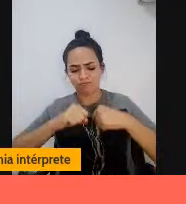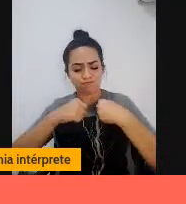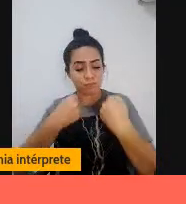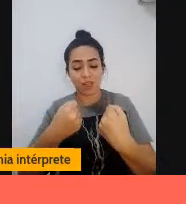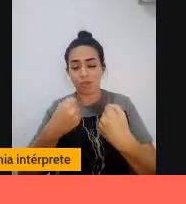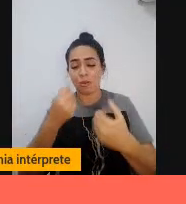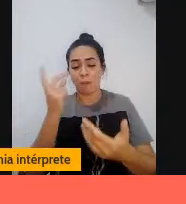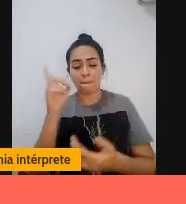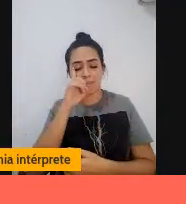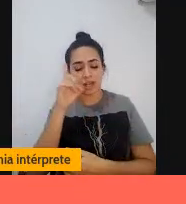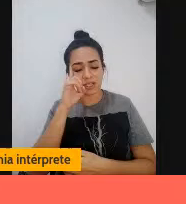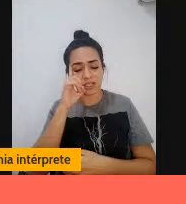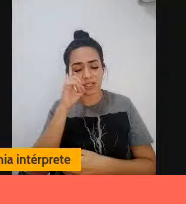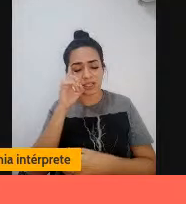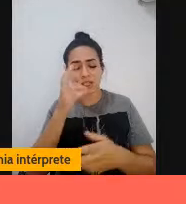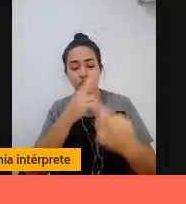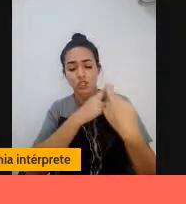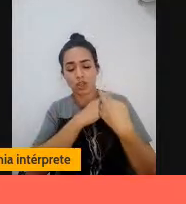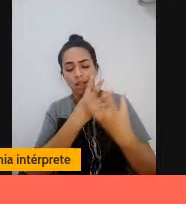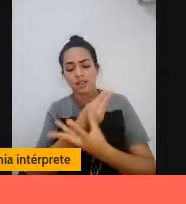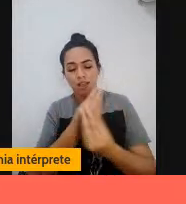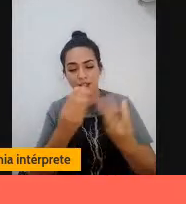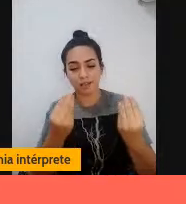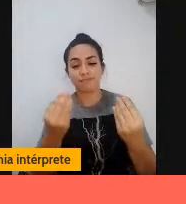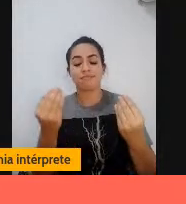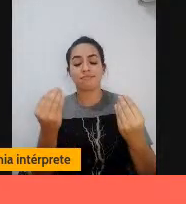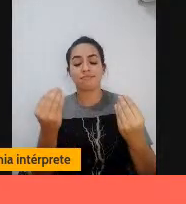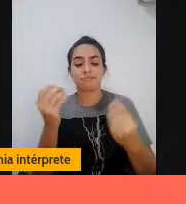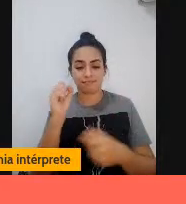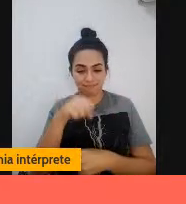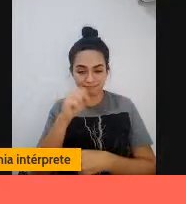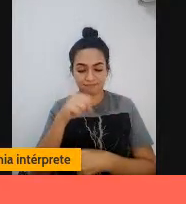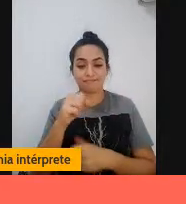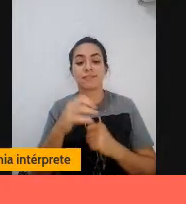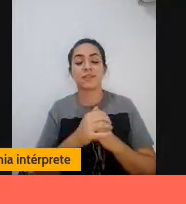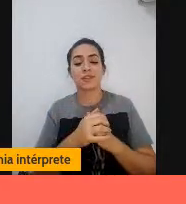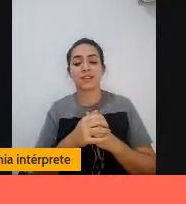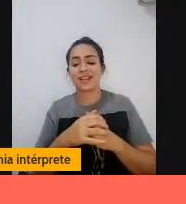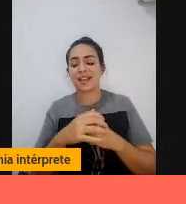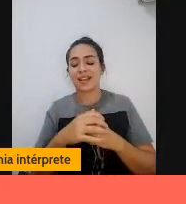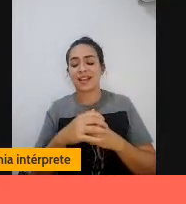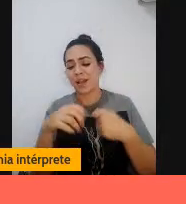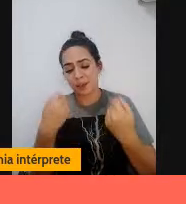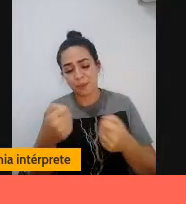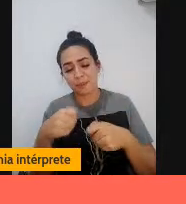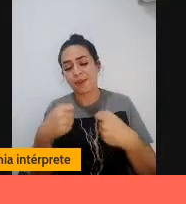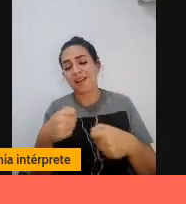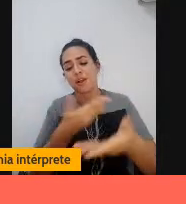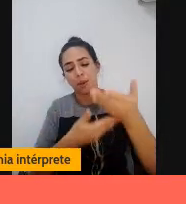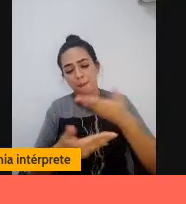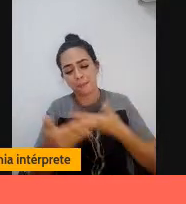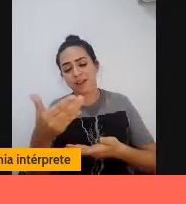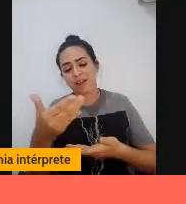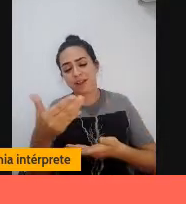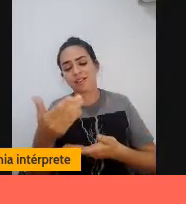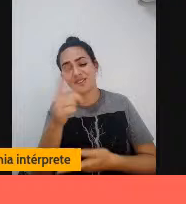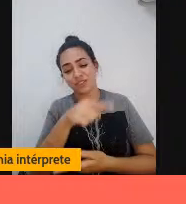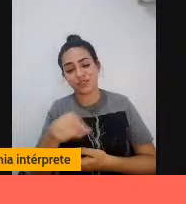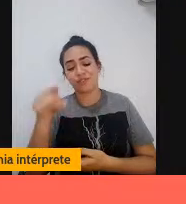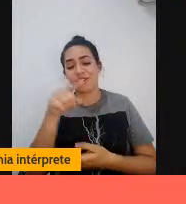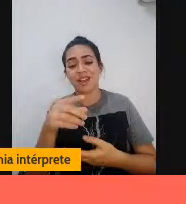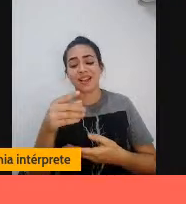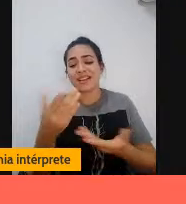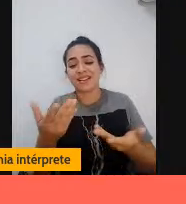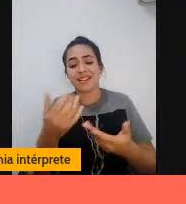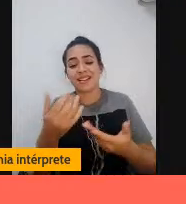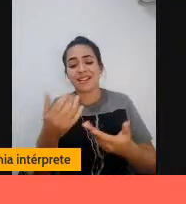de muito comprometimento. Né. Então, sem a participação de vocês, isso não poderia ter ocorrido,